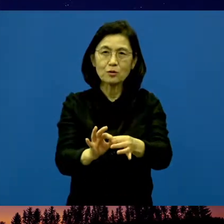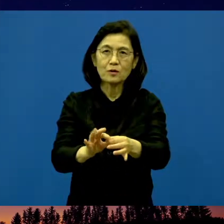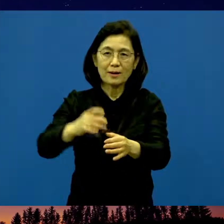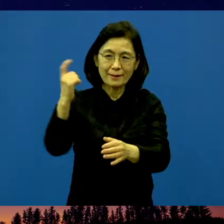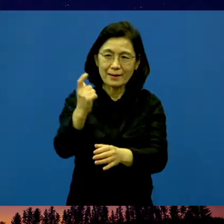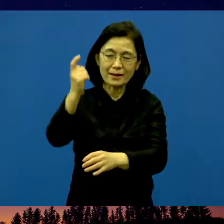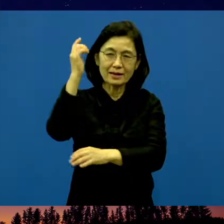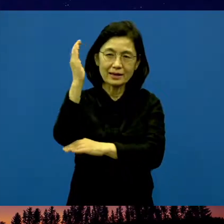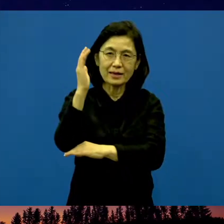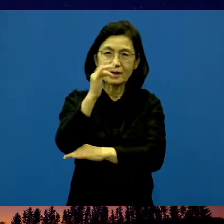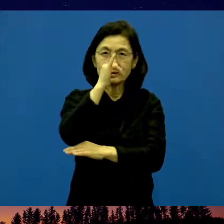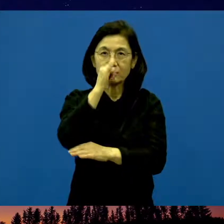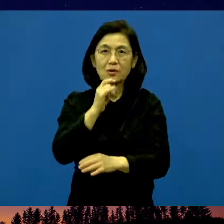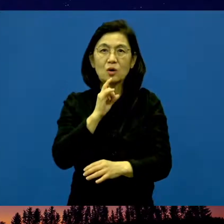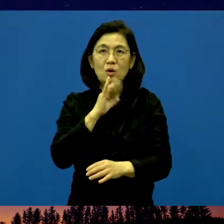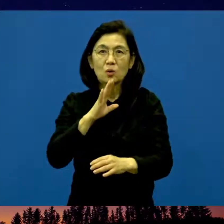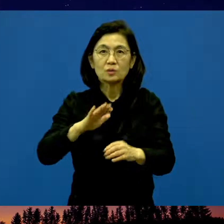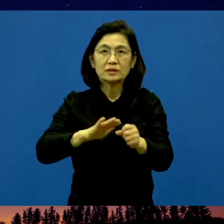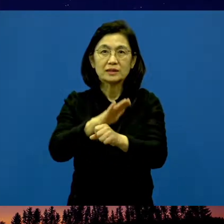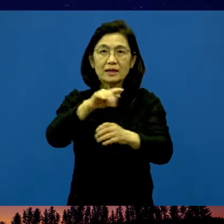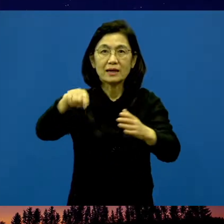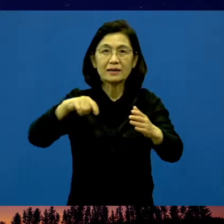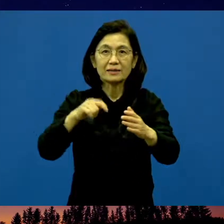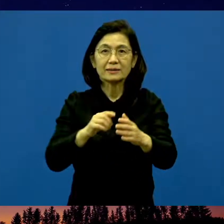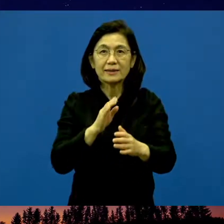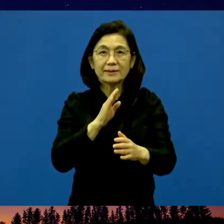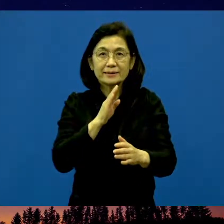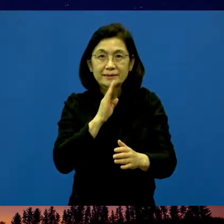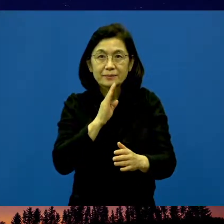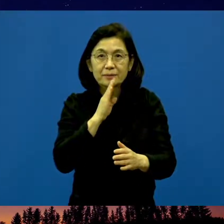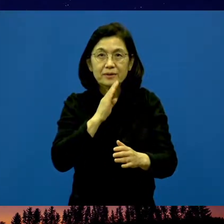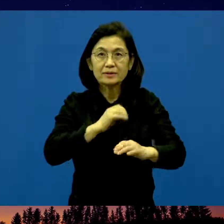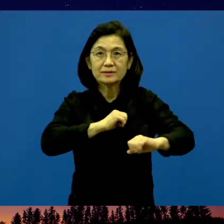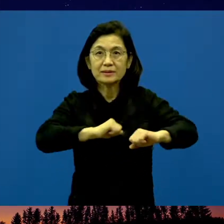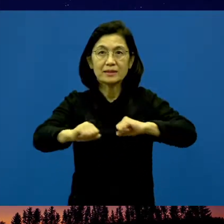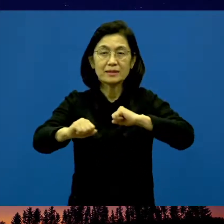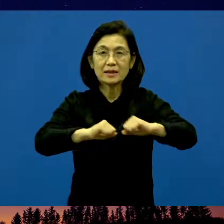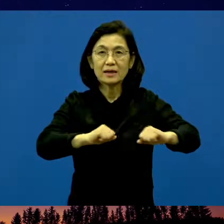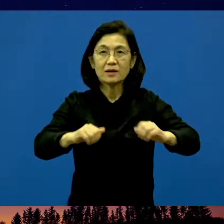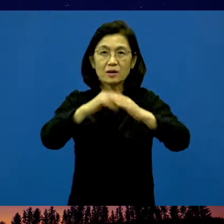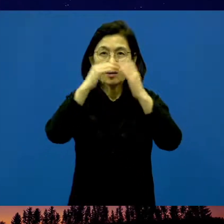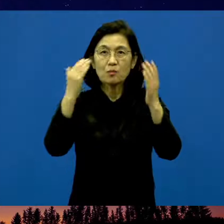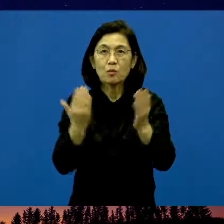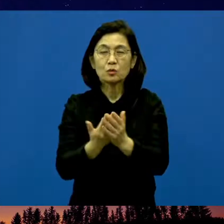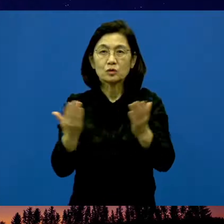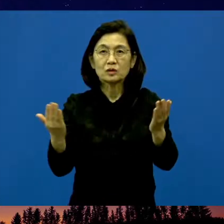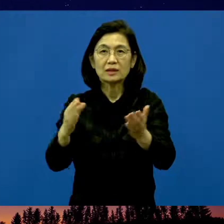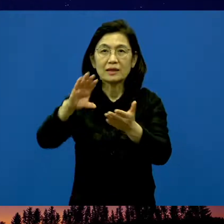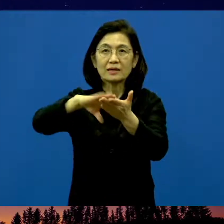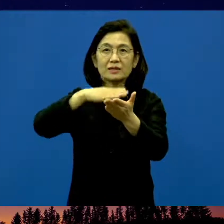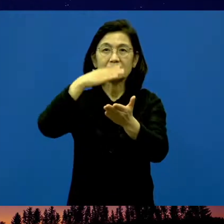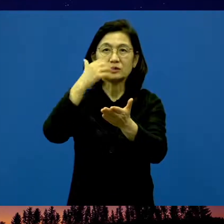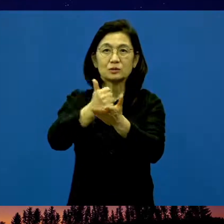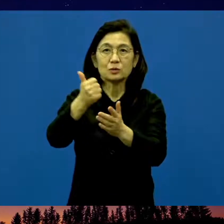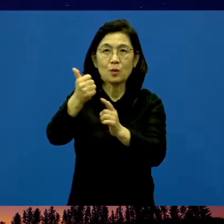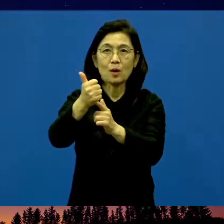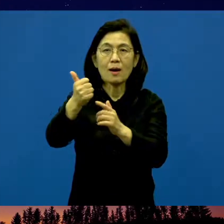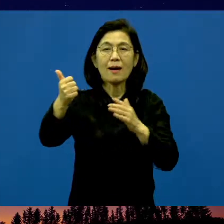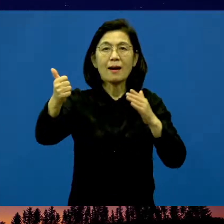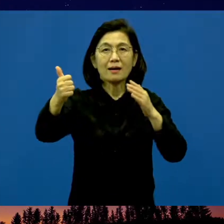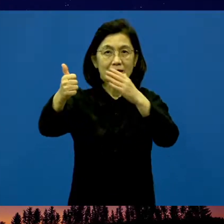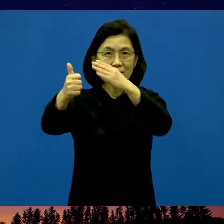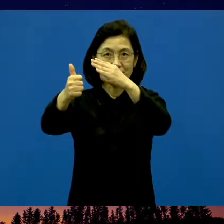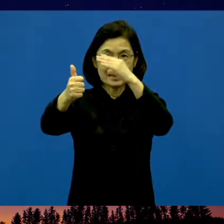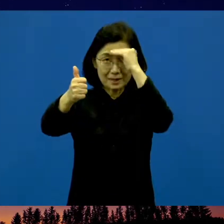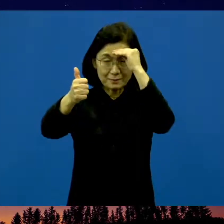에베소서 4장 15절에 보면 오직 사랑 안에서 참된 것을 하여 범사에 그에게까지 자랄지라. 범사에